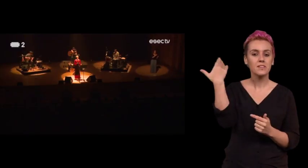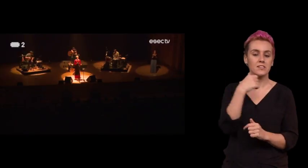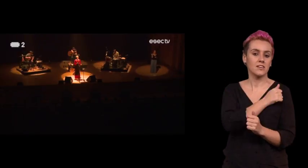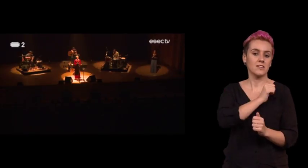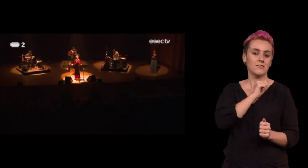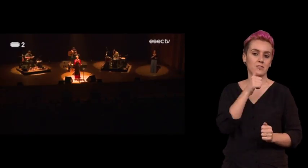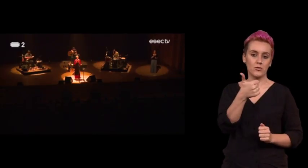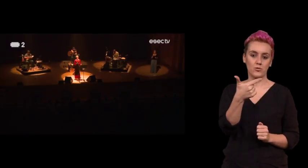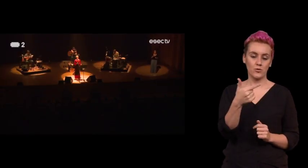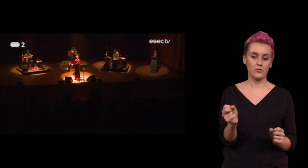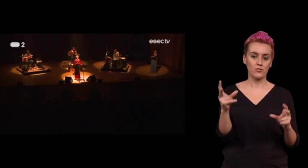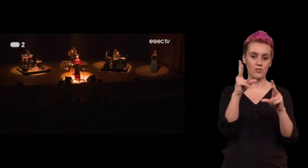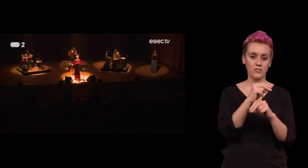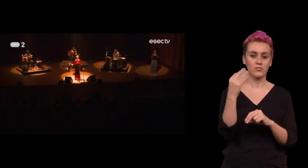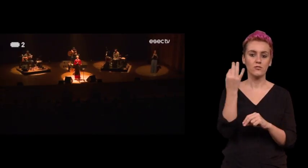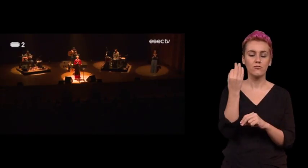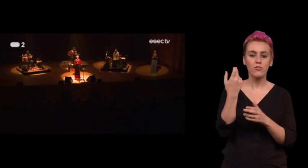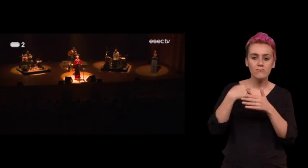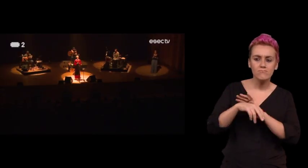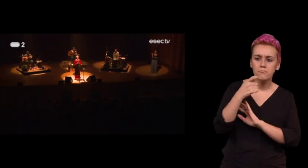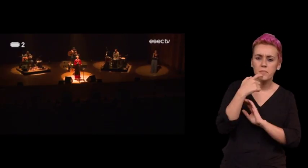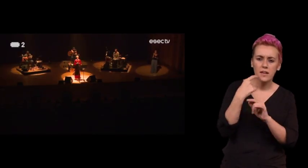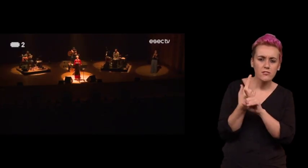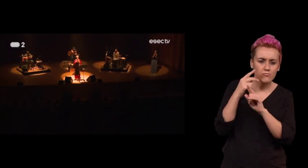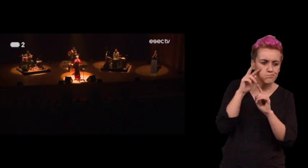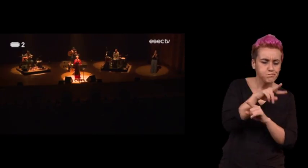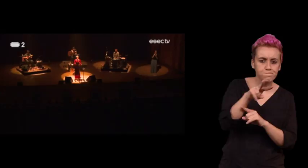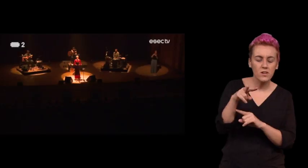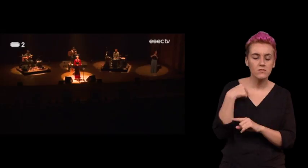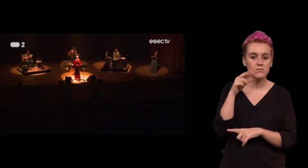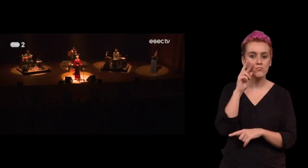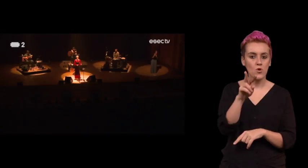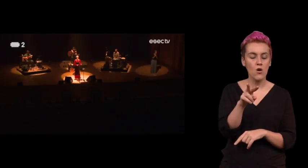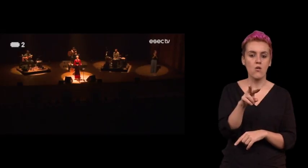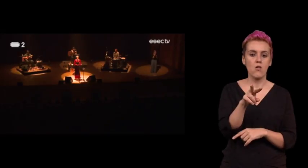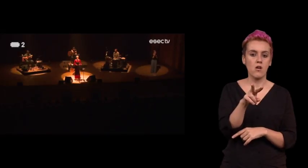Novas, eu tinha acabado de visitar uma estância arqueológica e dei-me de caras com